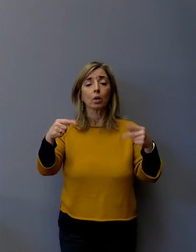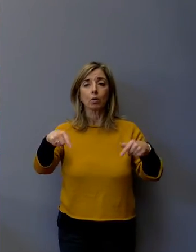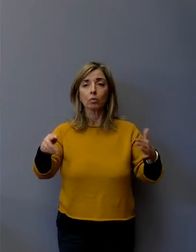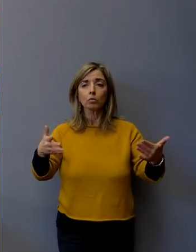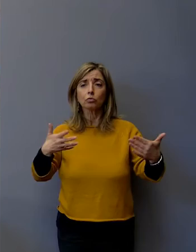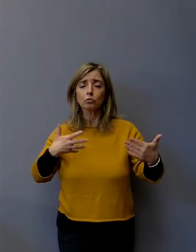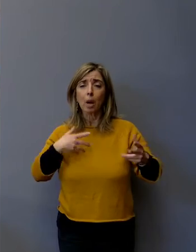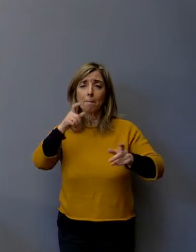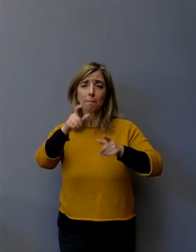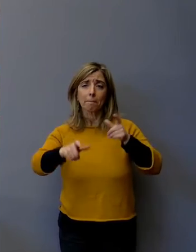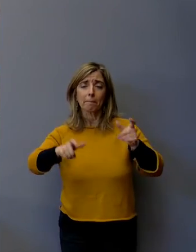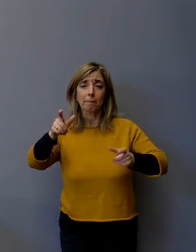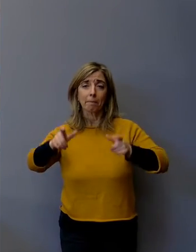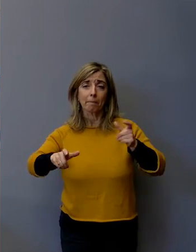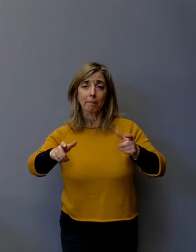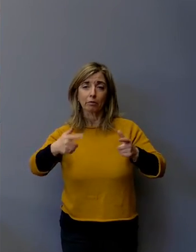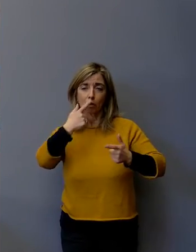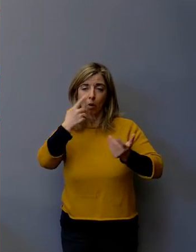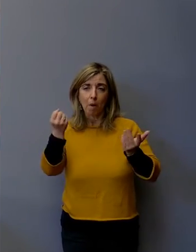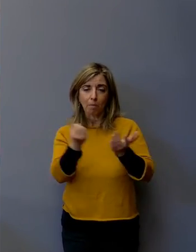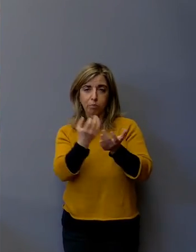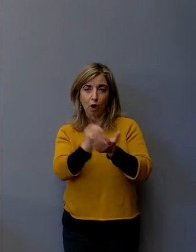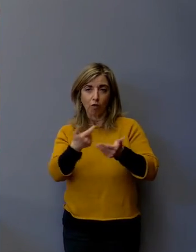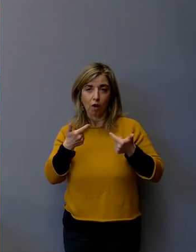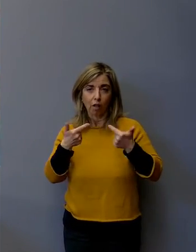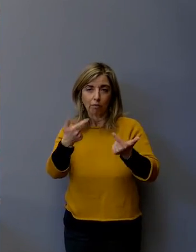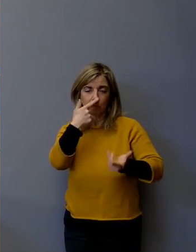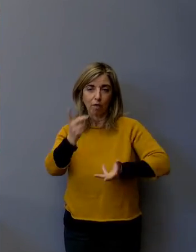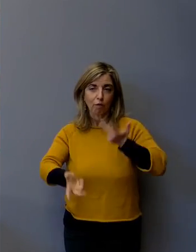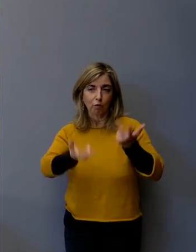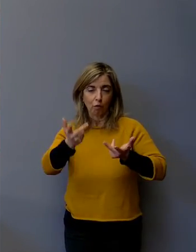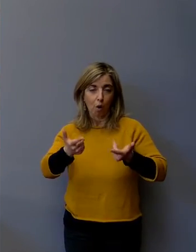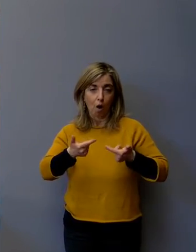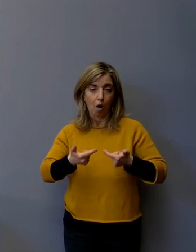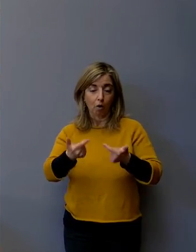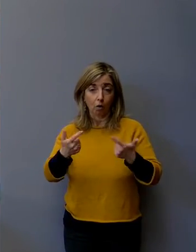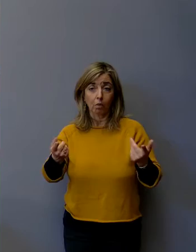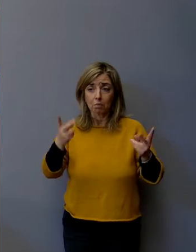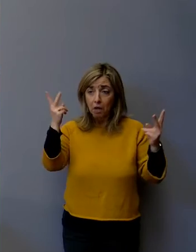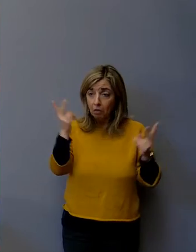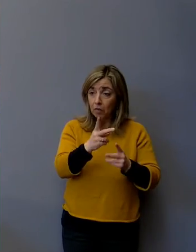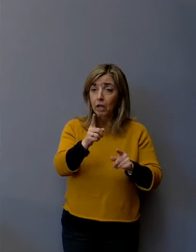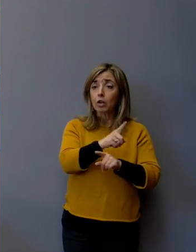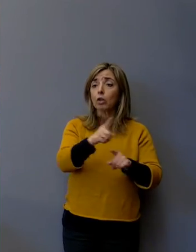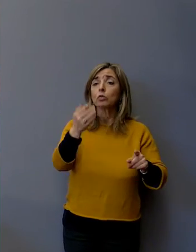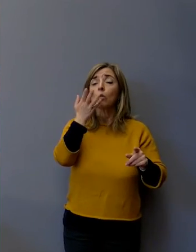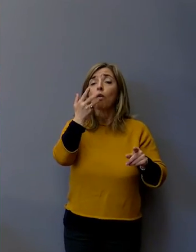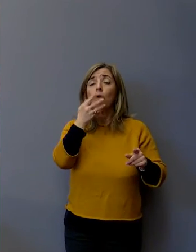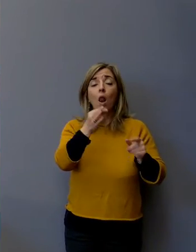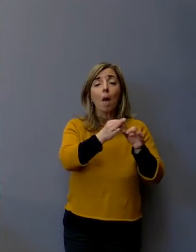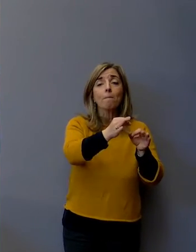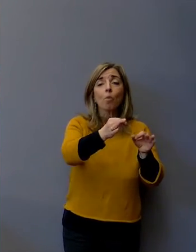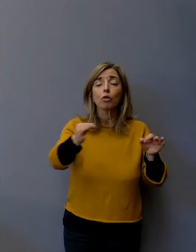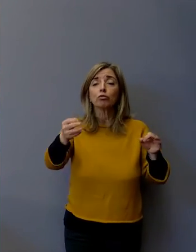viene che riaccende al fuoco ma vi assicuro che nessuno vuol togliere il potere il lavoro ai municipi i